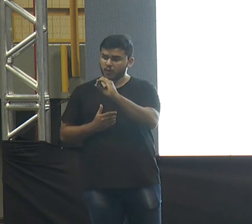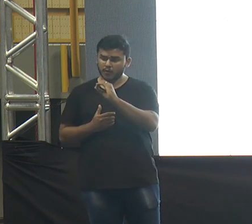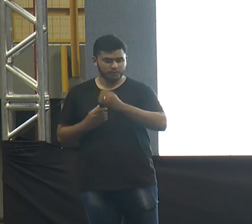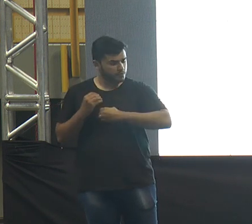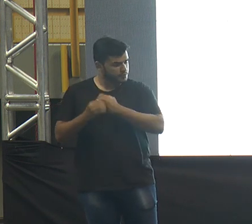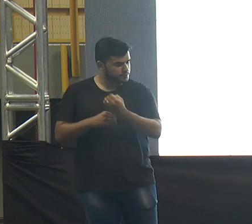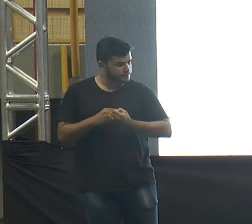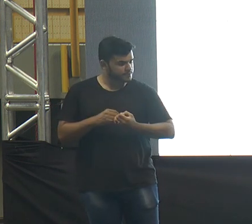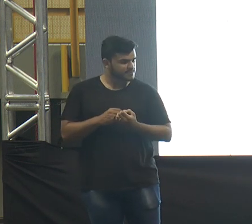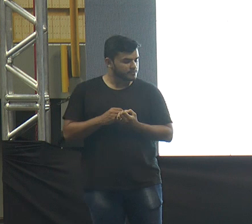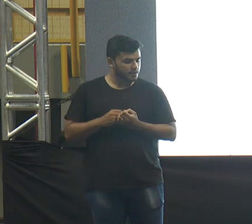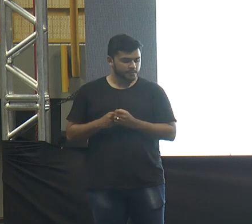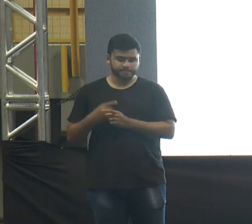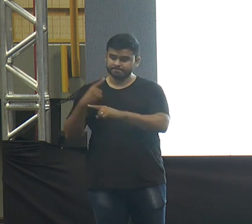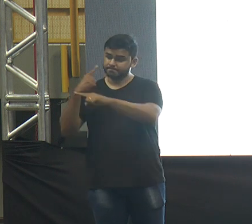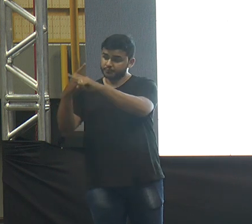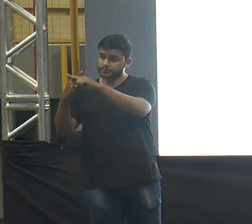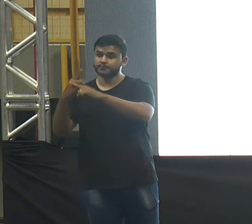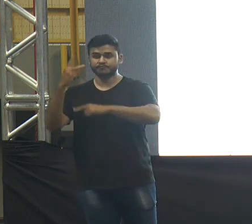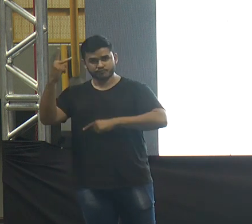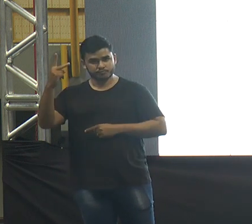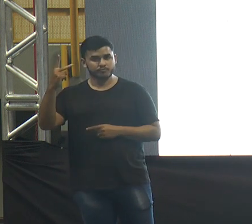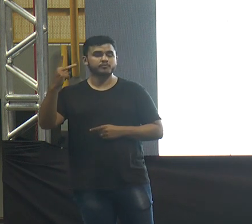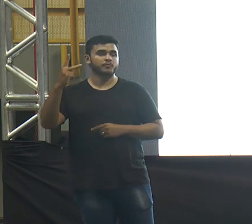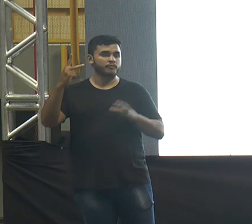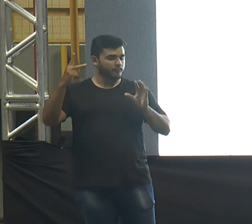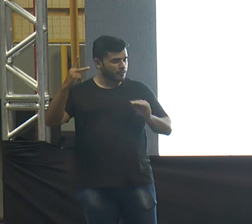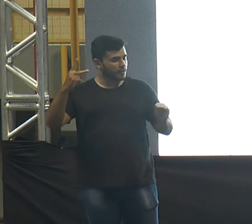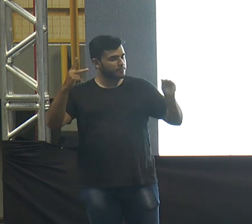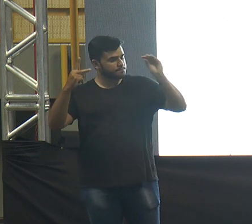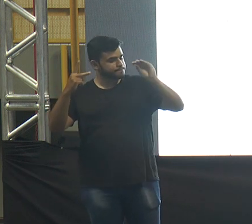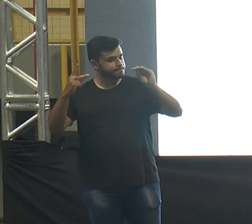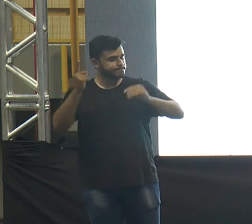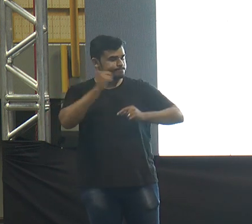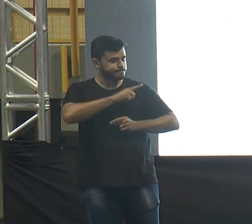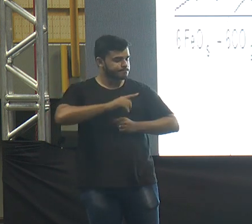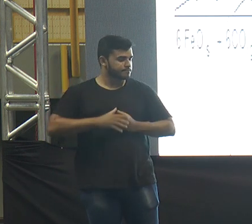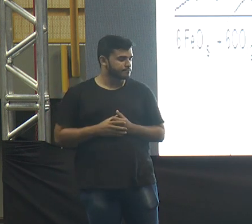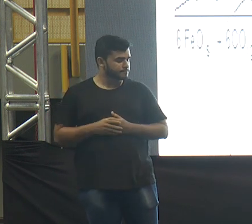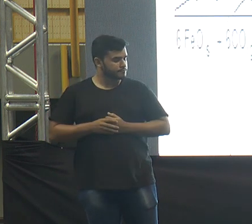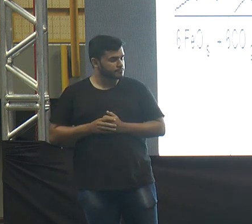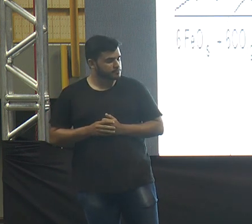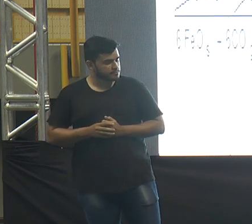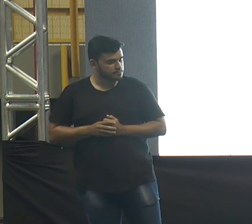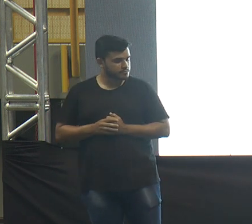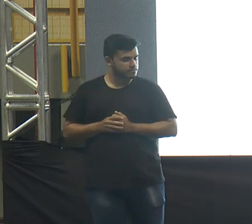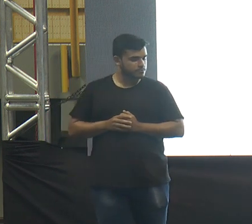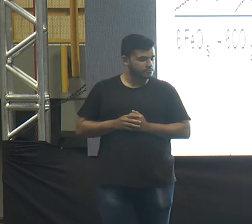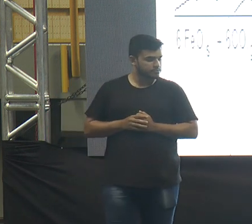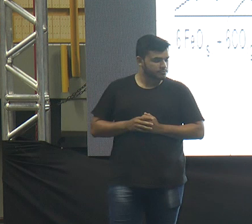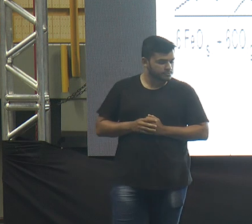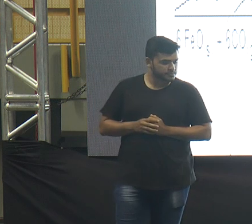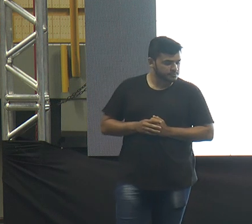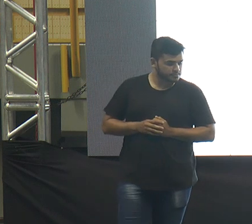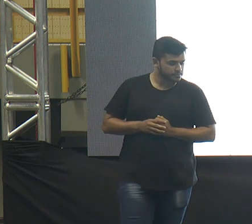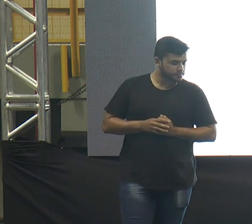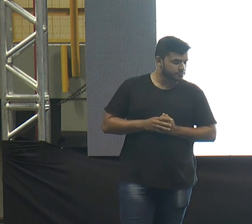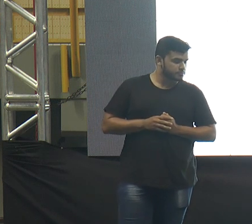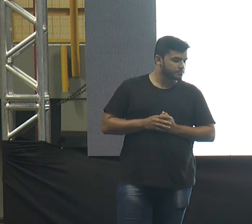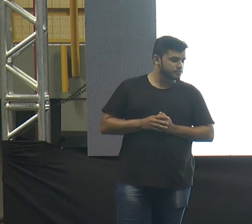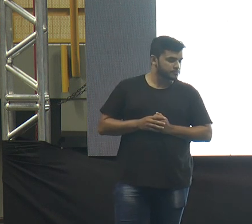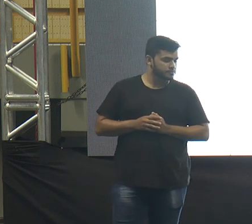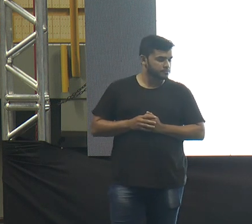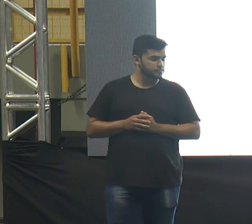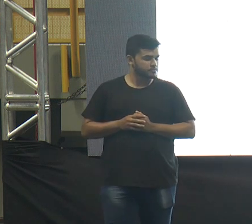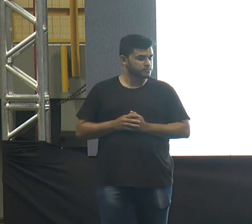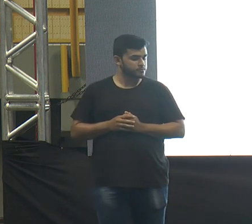para que eu tenha 2 Fe2O3 na segunda reação. E na terceira reação, E na terceira reação, o que é que eu